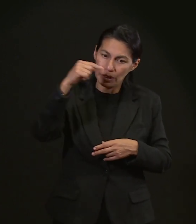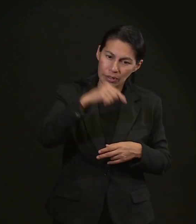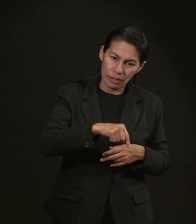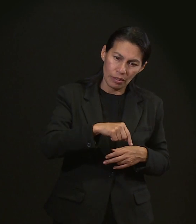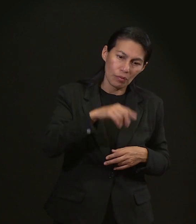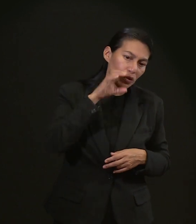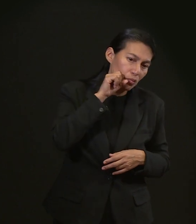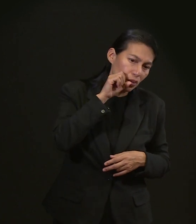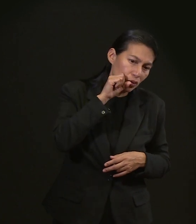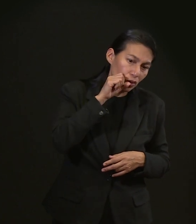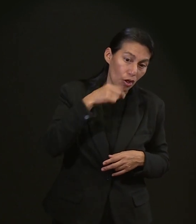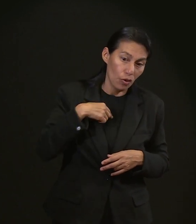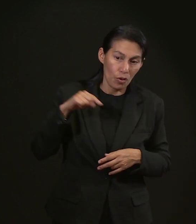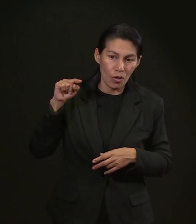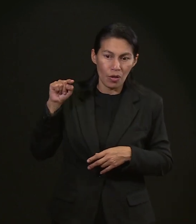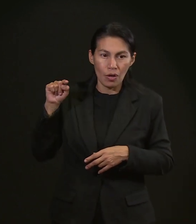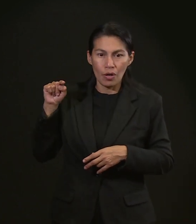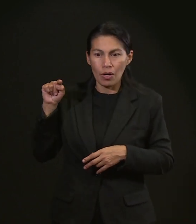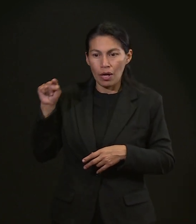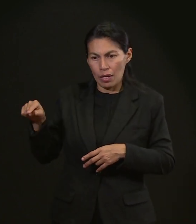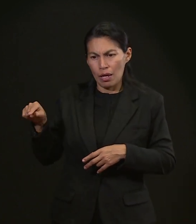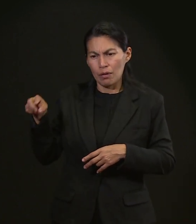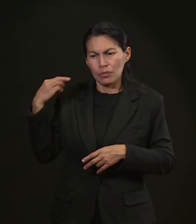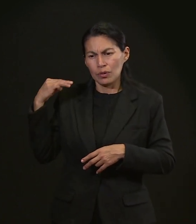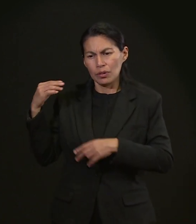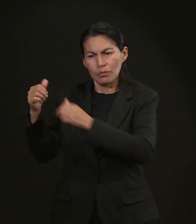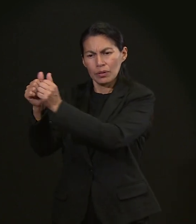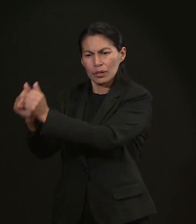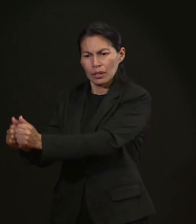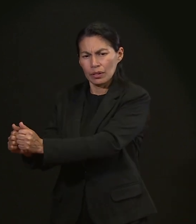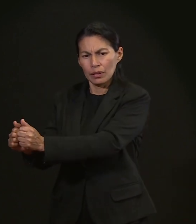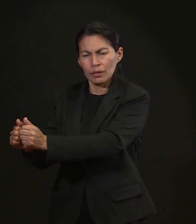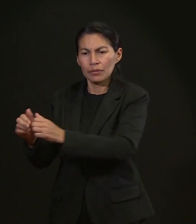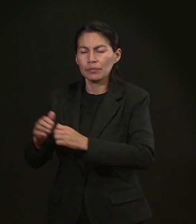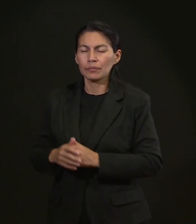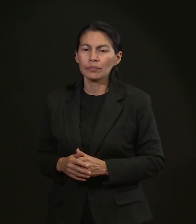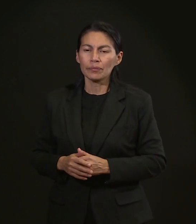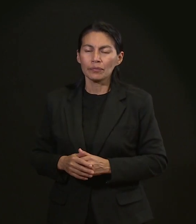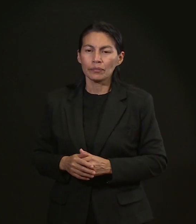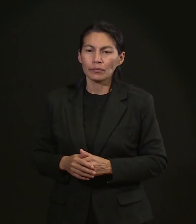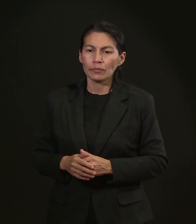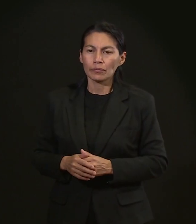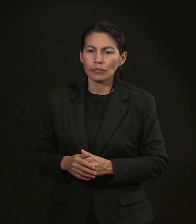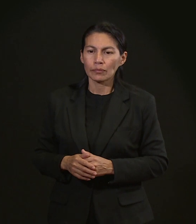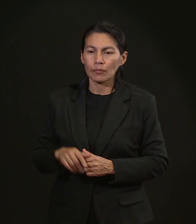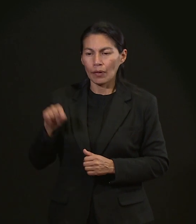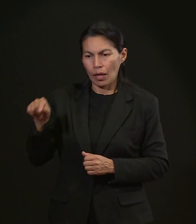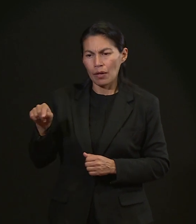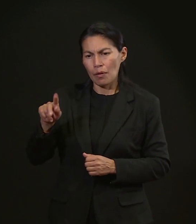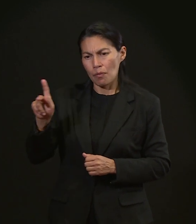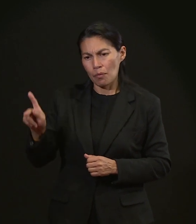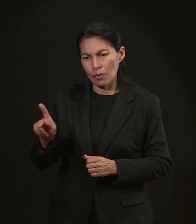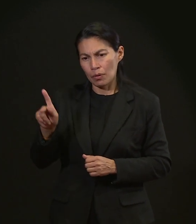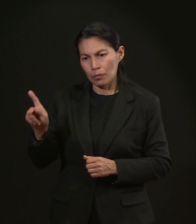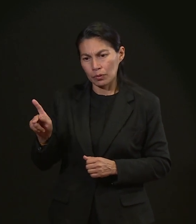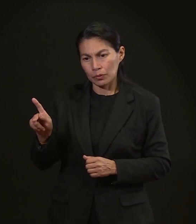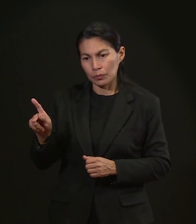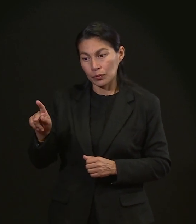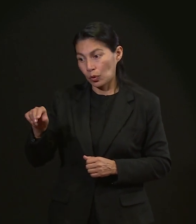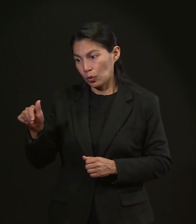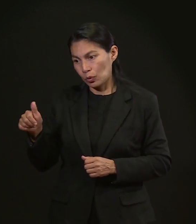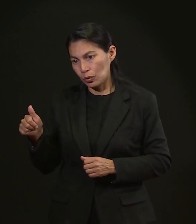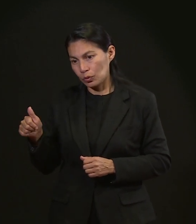yo me quedé en michoacán como en muchos pueblos chicos